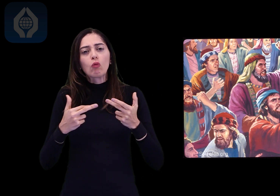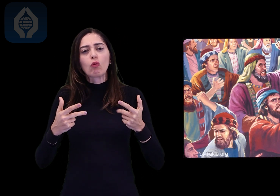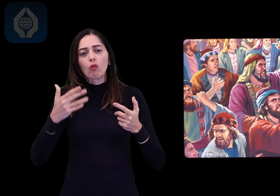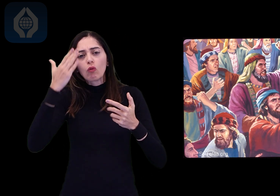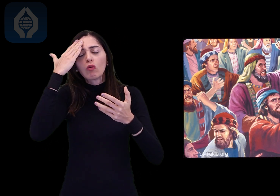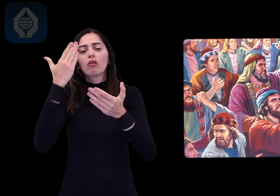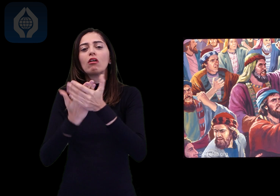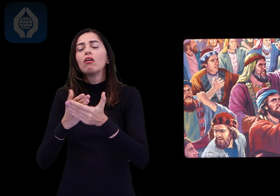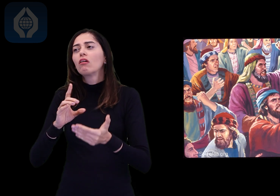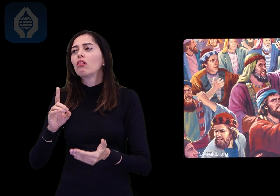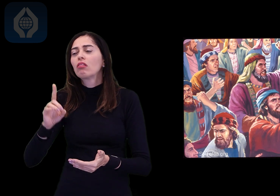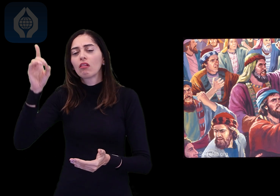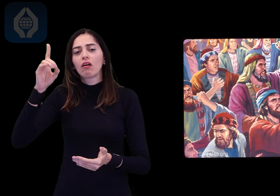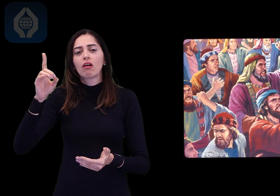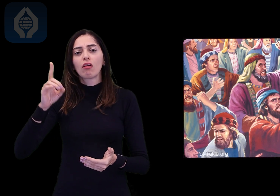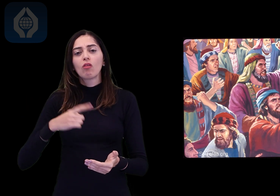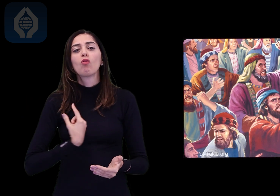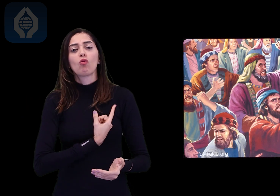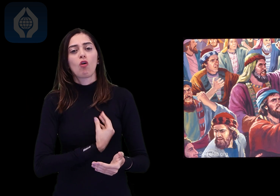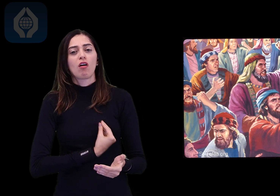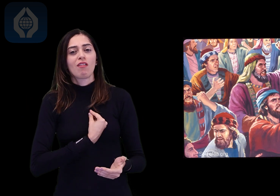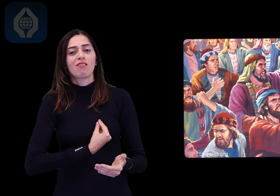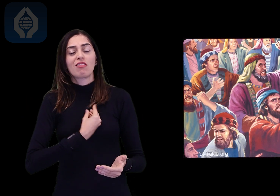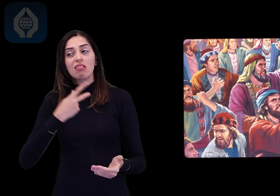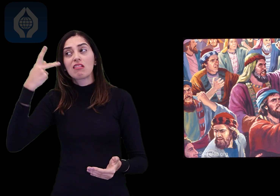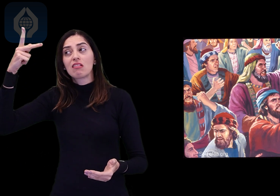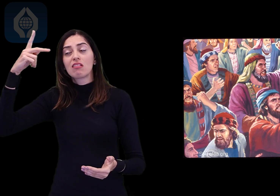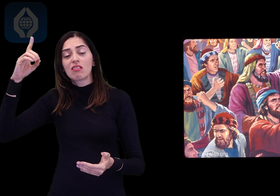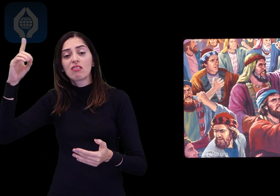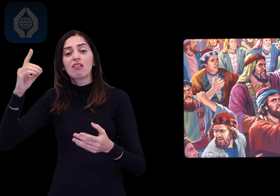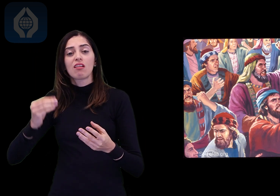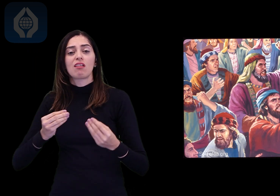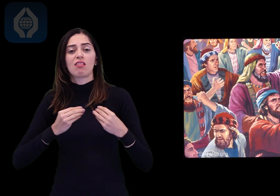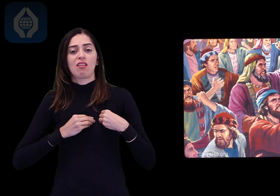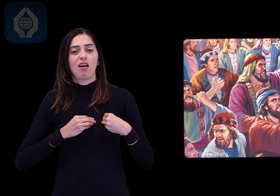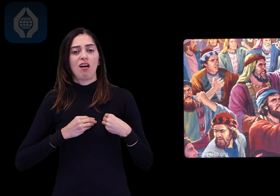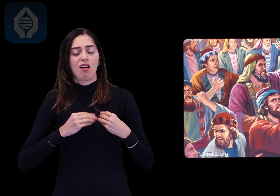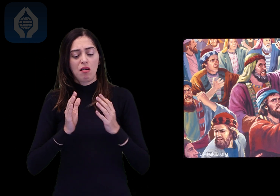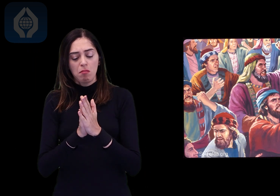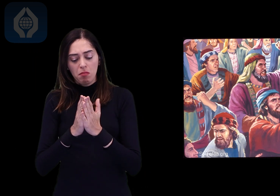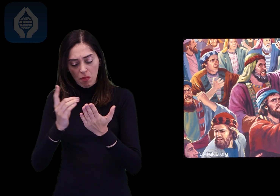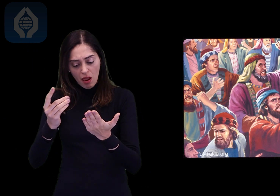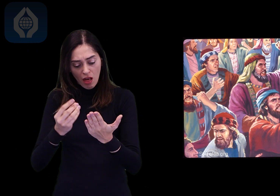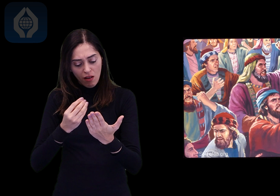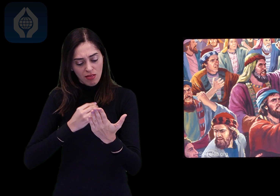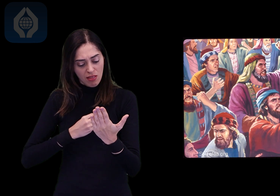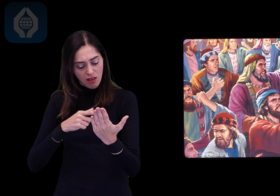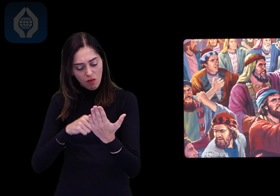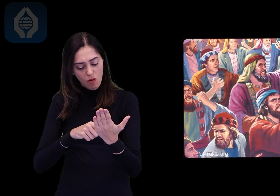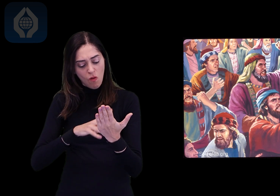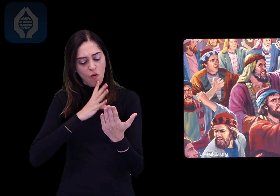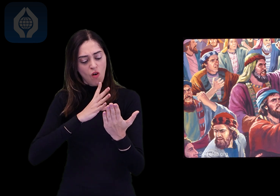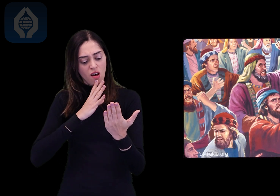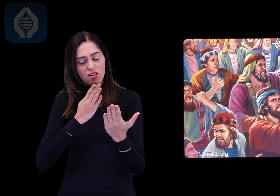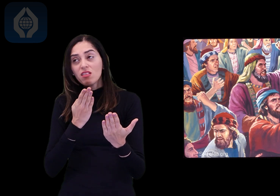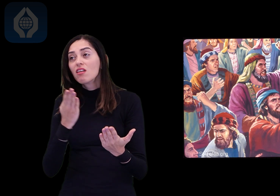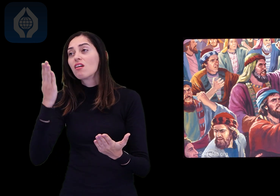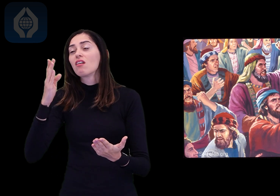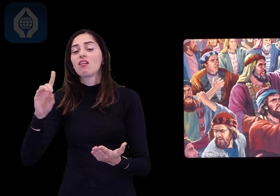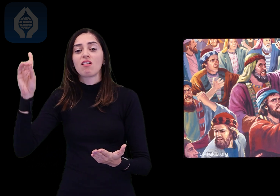as coisas para que crescêssemos nele. Até mesmo nossas vidas é Ele quem dá. Deus também nos deu sua palavra para que